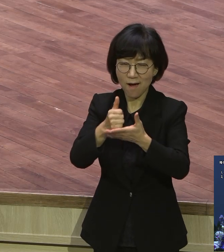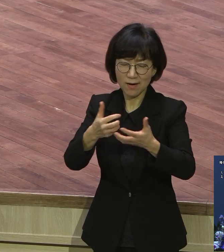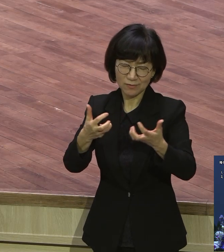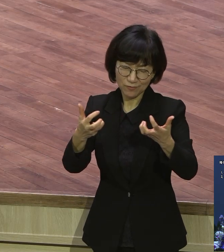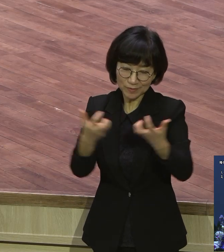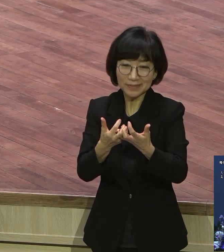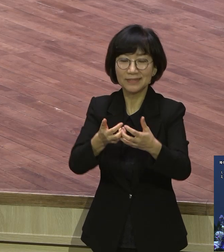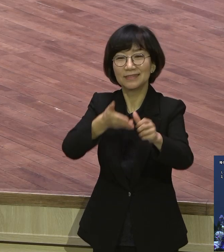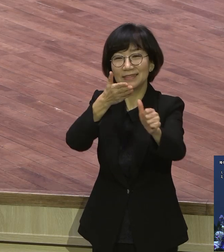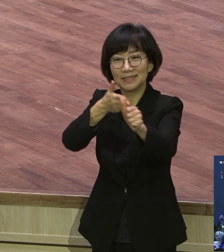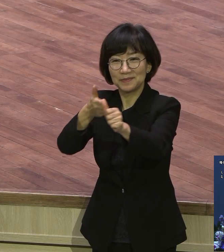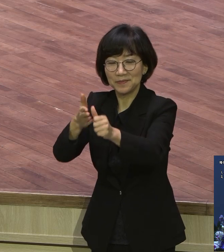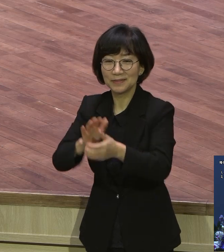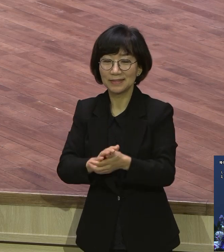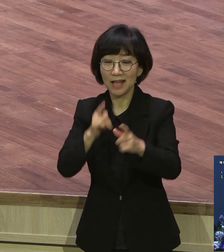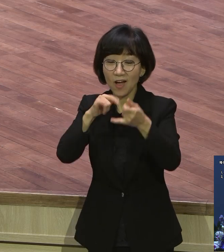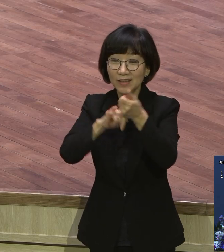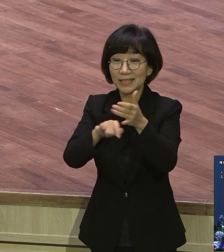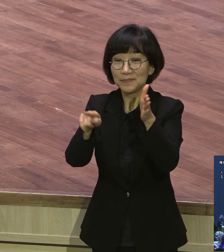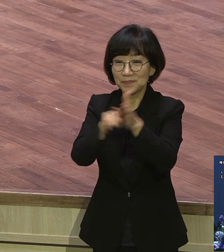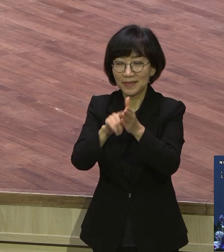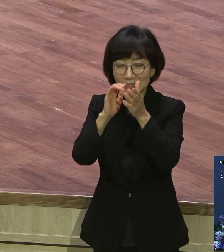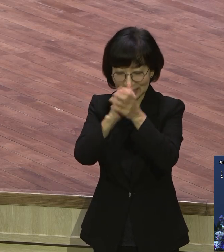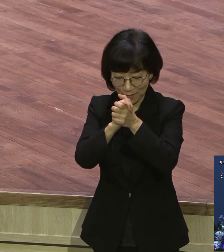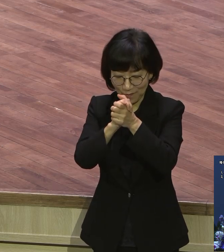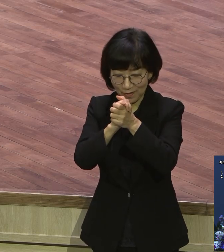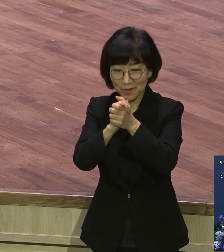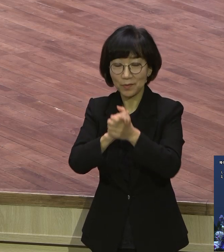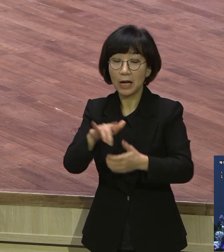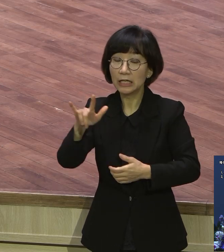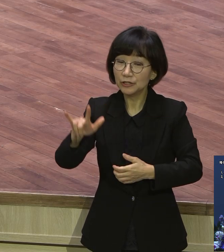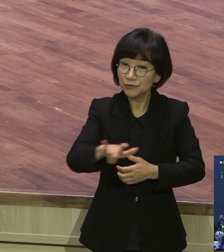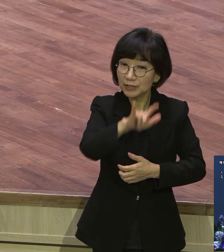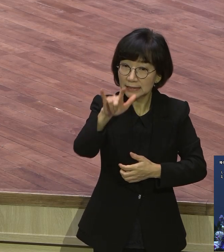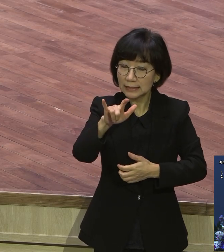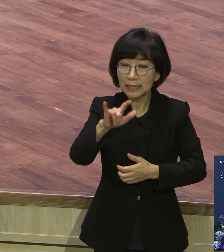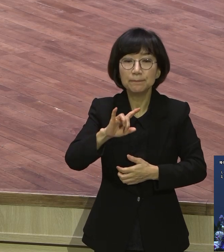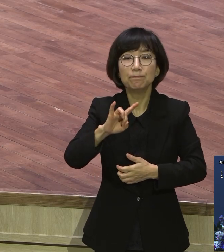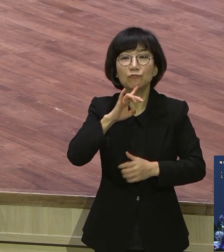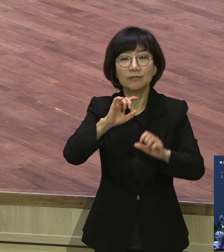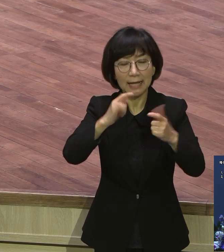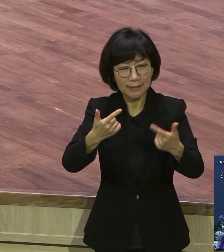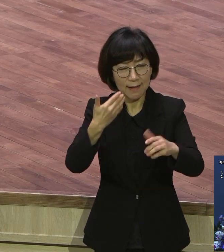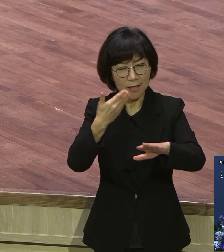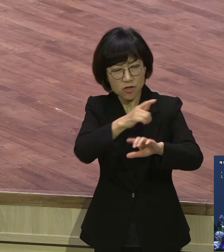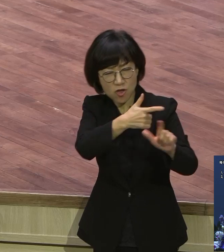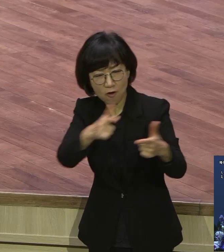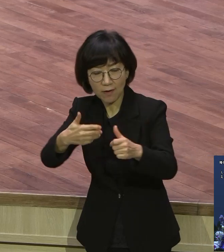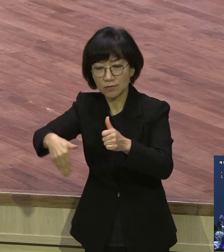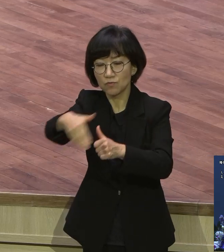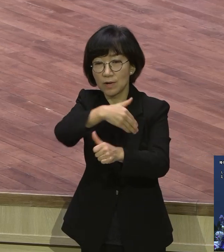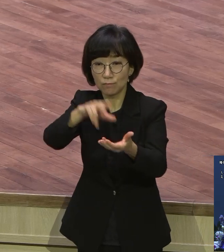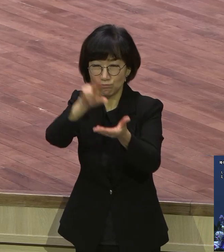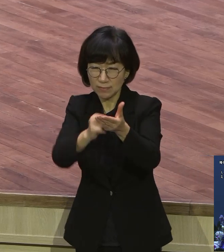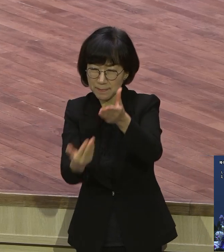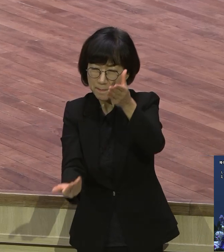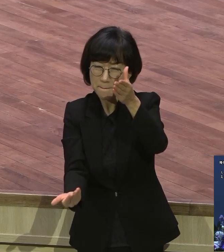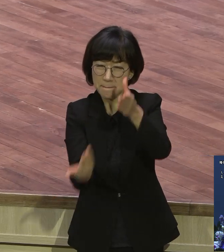은약 잡고 기도해 보세요 그래서 코로나19 바이러스 비롯한 어떤 일경 속에서도 예수 그리스도로